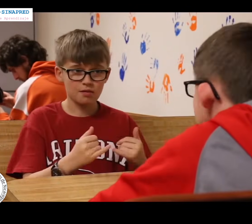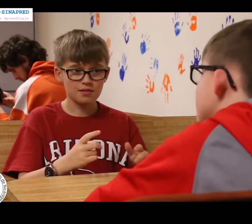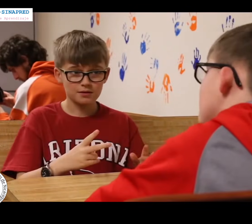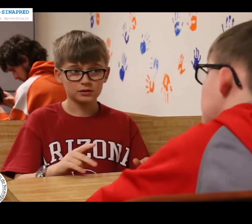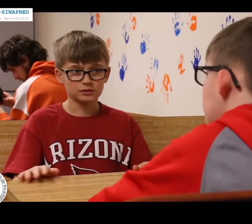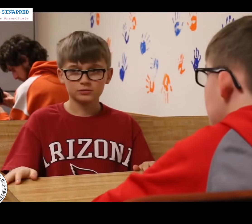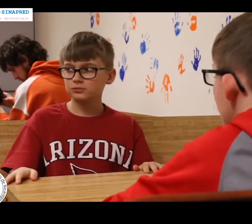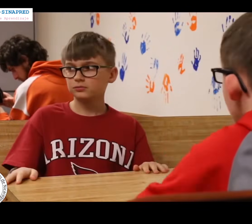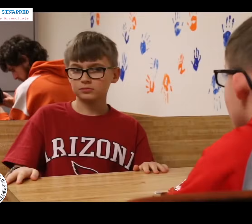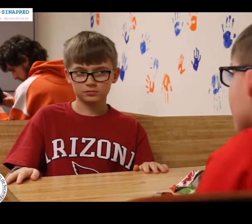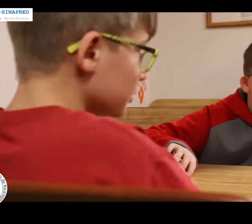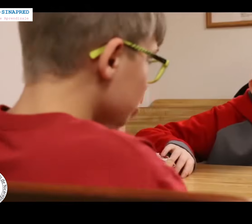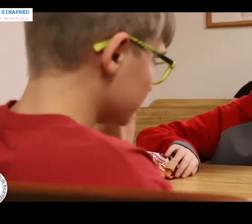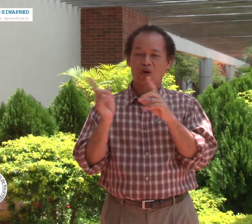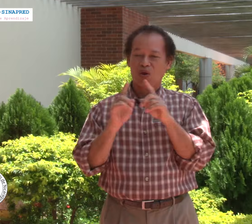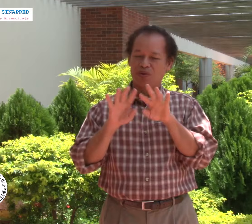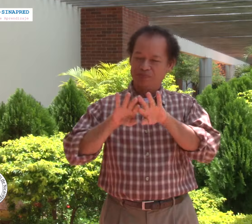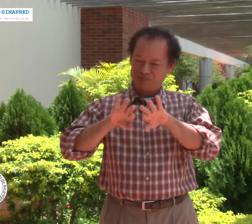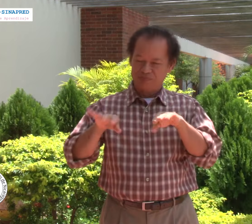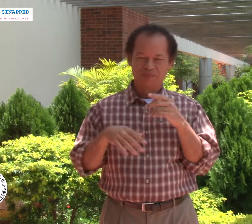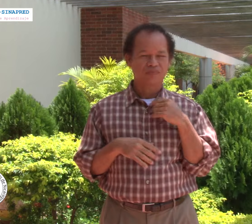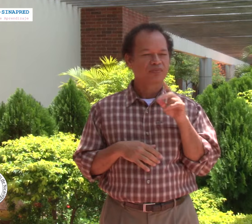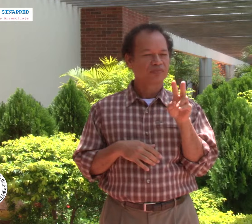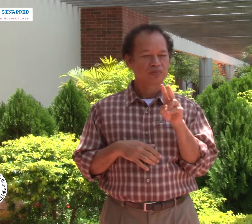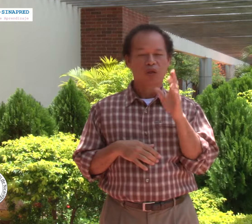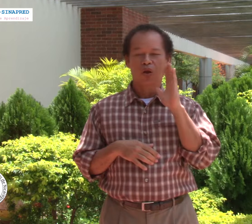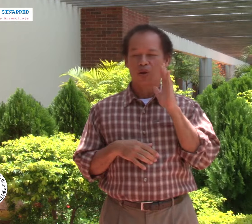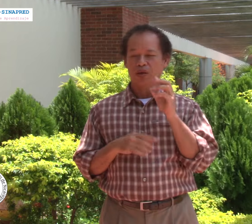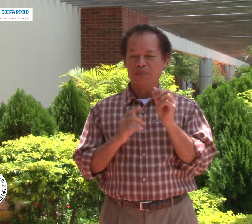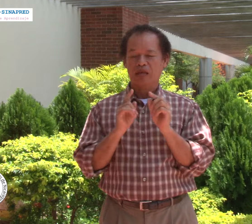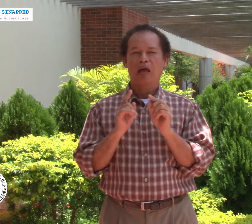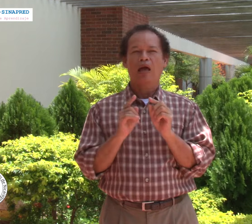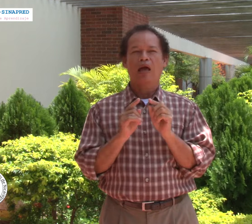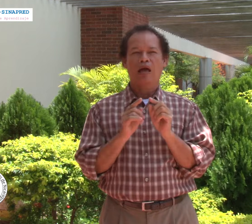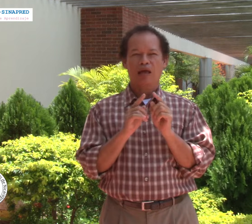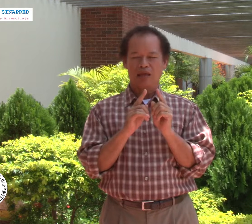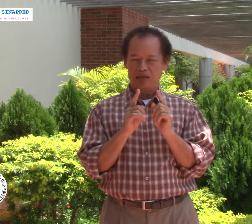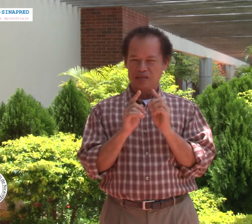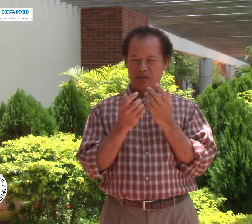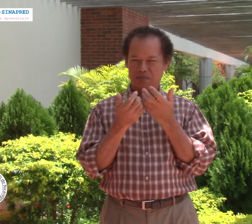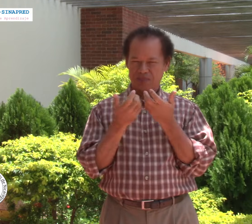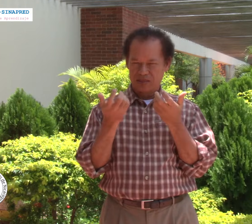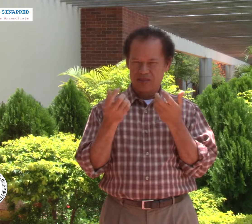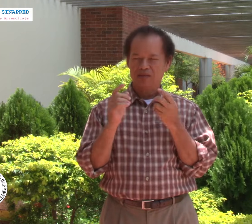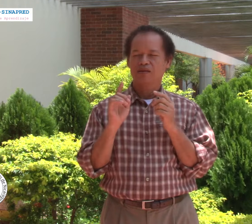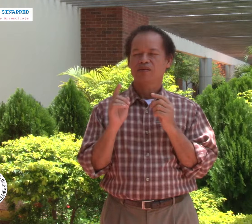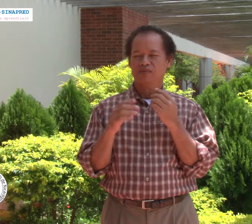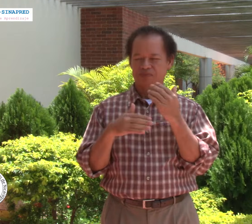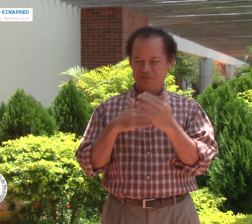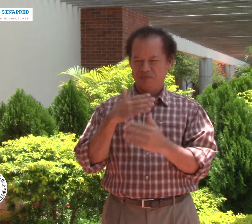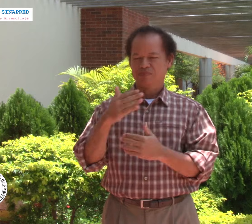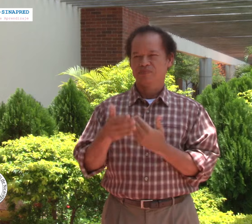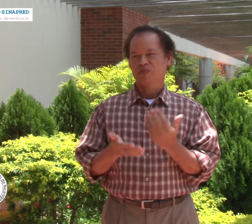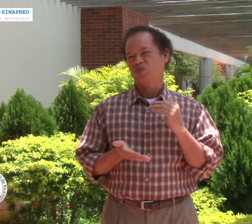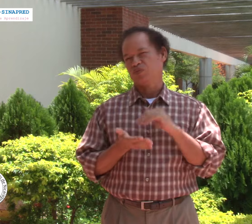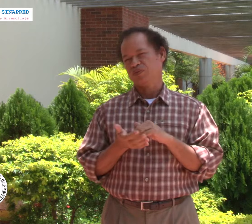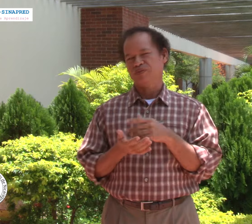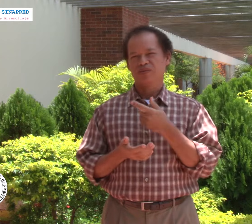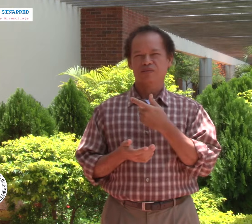cosa. Por ejemplo, me enseñaron a leer, después fui aprendiendo un poco a leer y con el